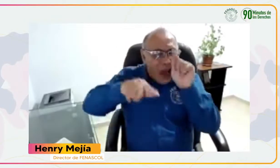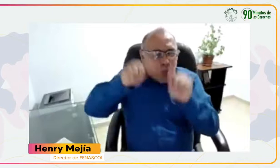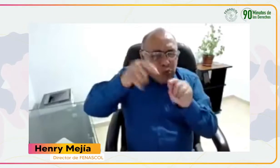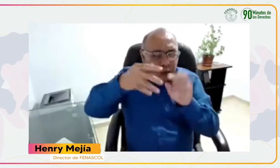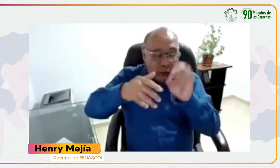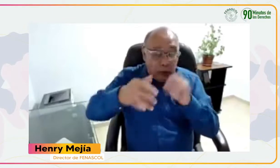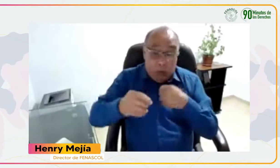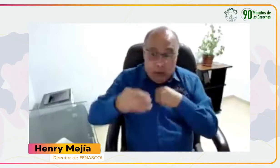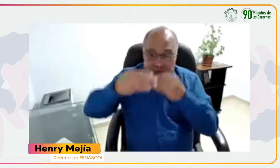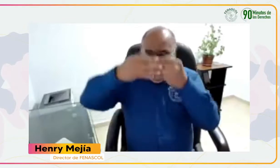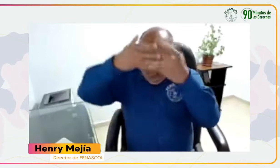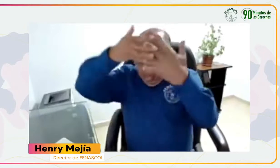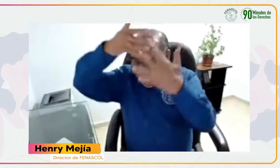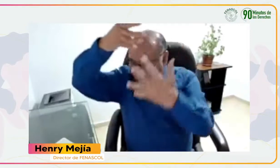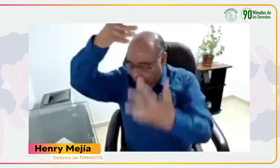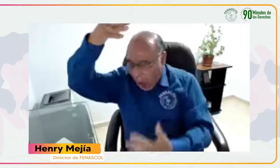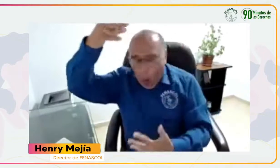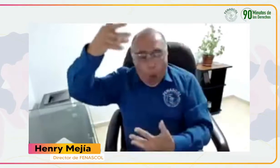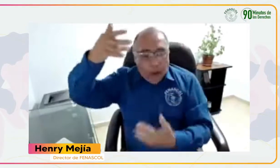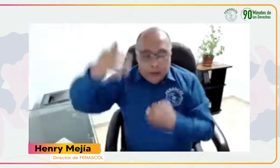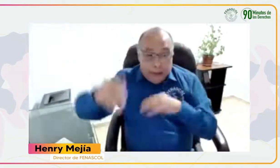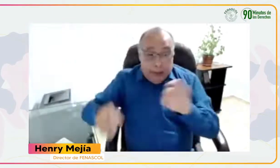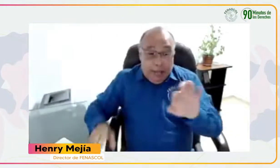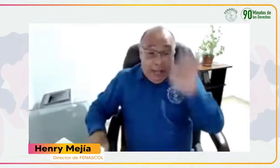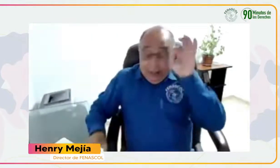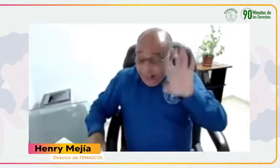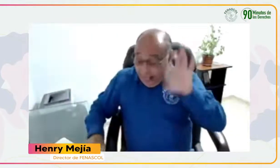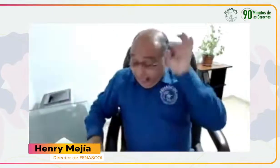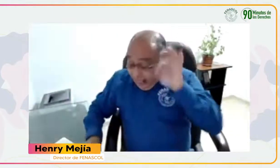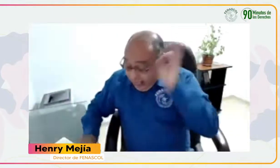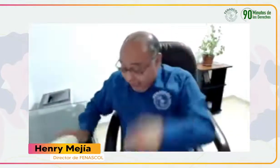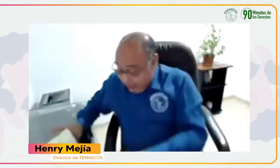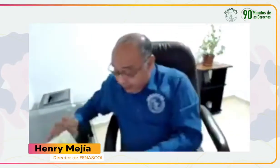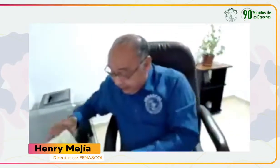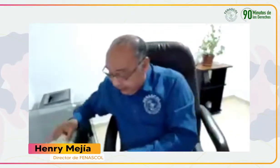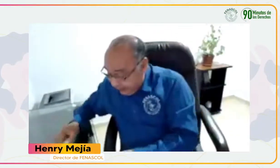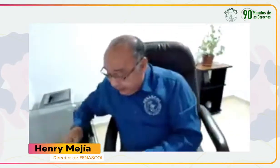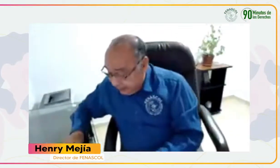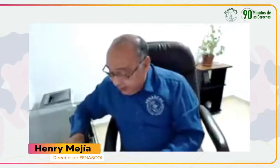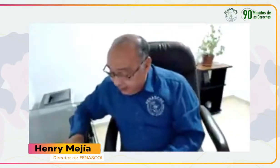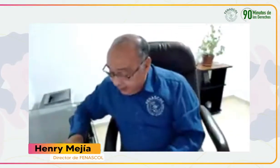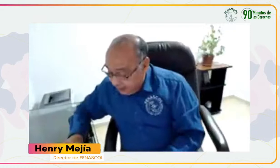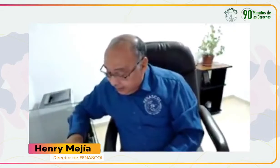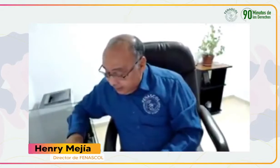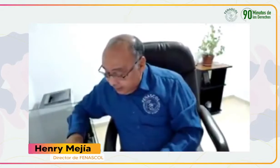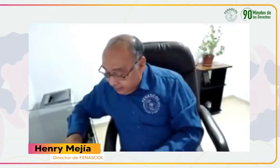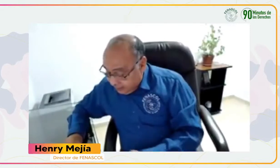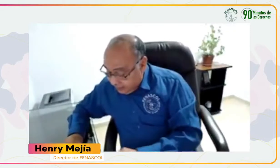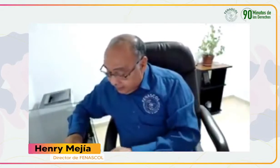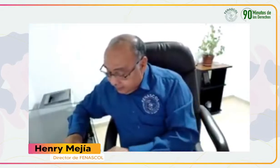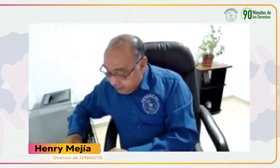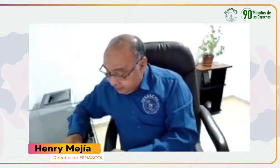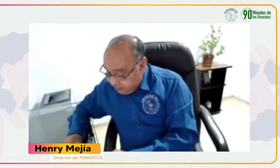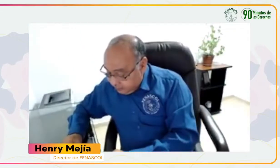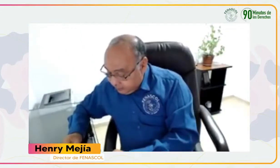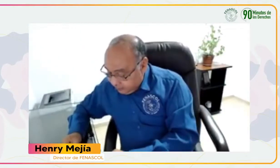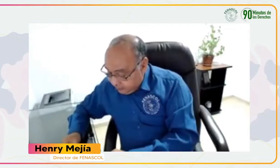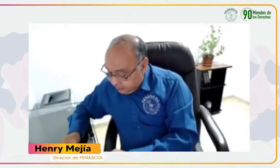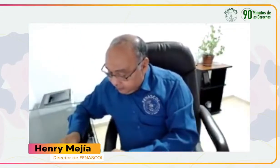pensamientos. Yo tomé, bastante nota, pero voy a tomar algunos elementos, los más